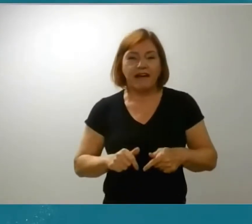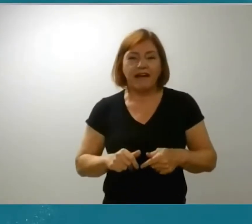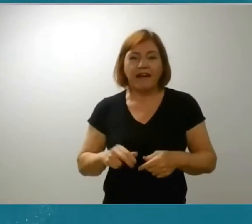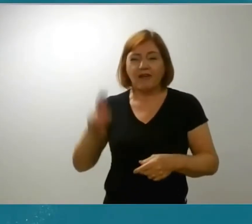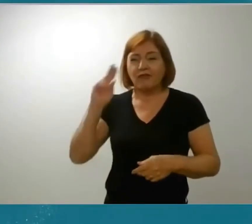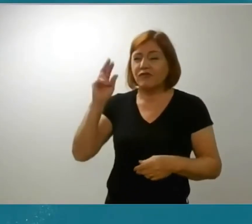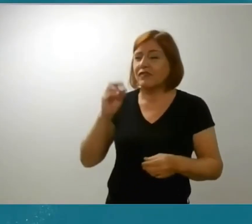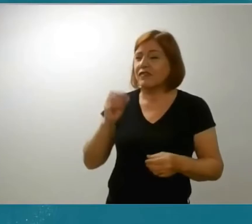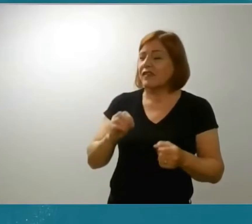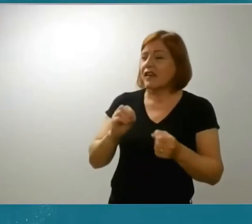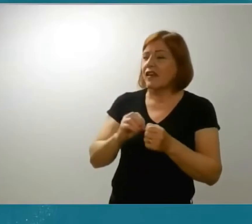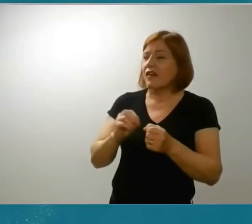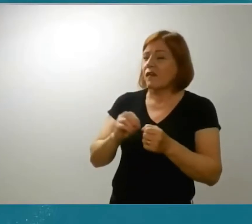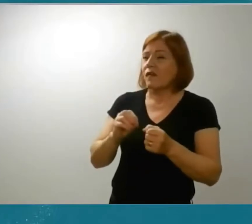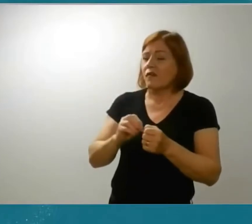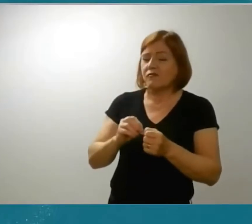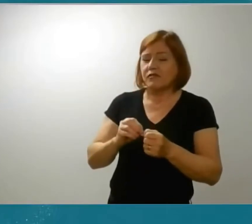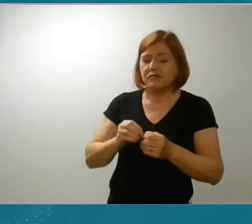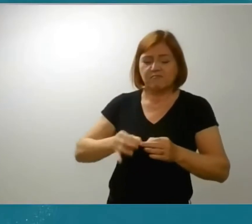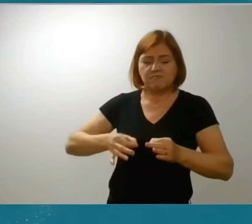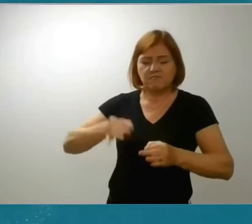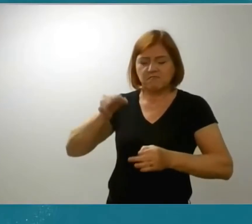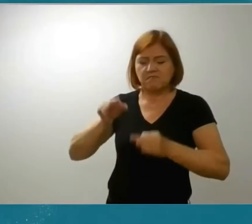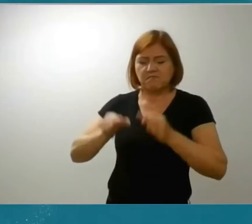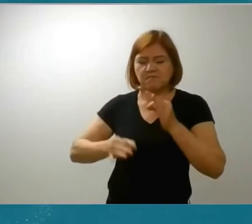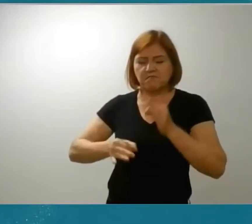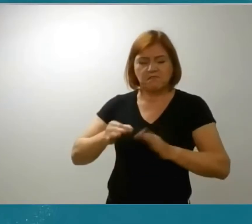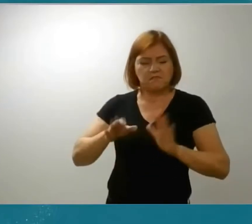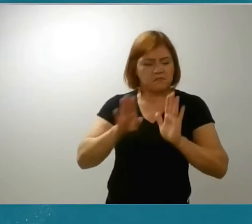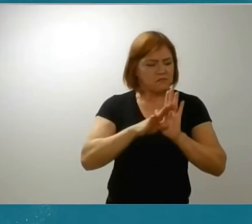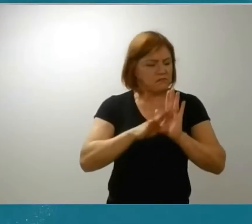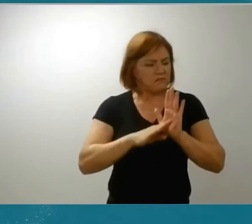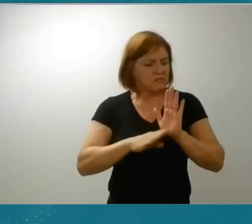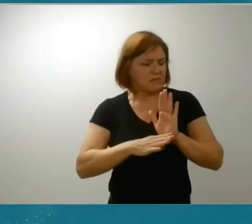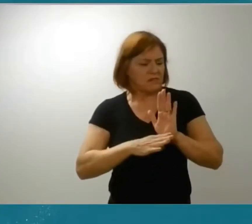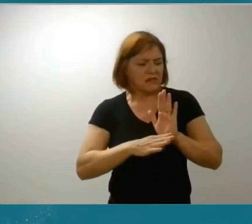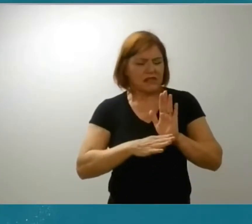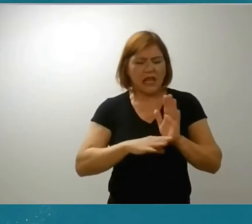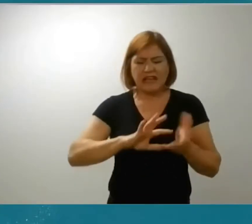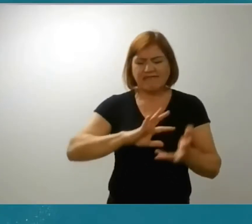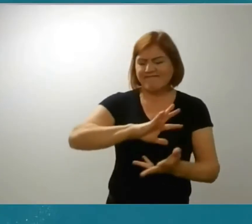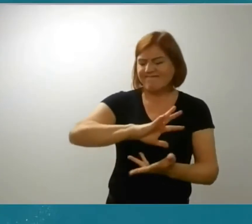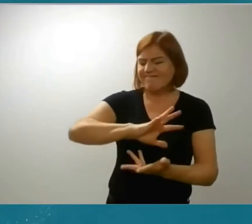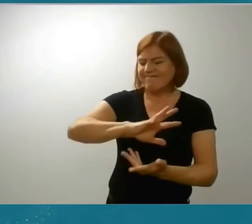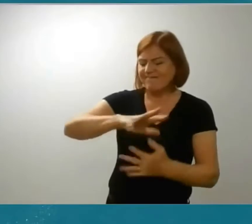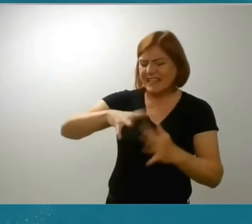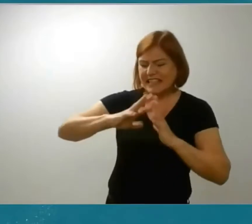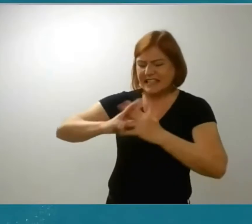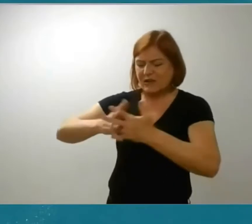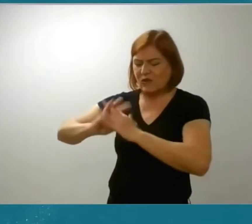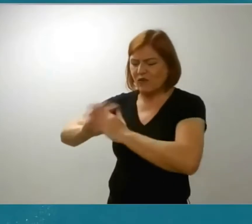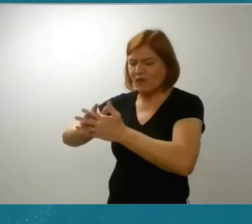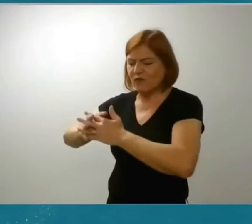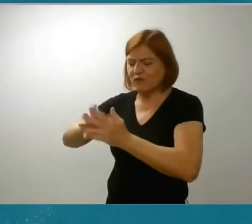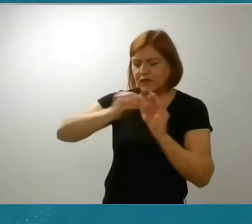se você quer estar debaixo desse governo, né, a sua vida entrará em